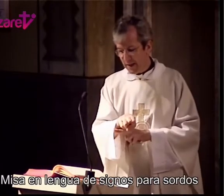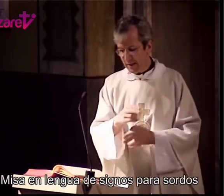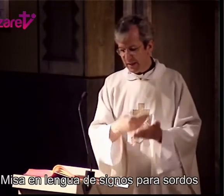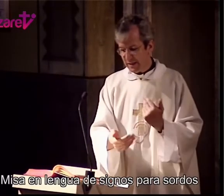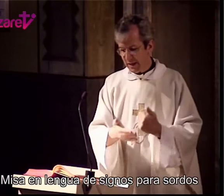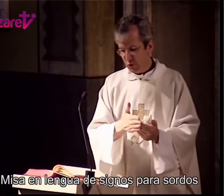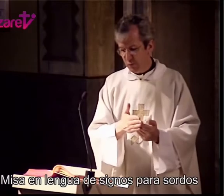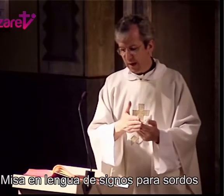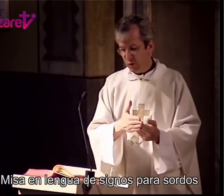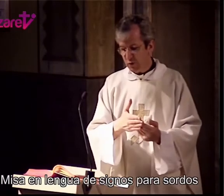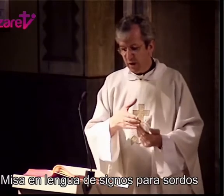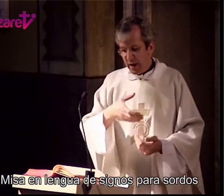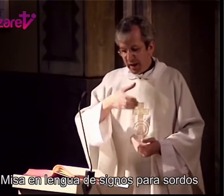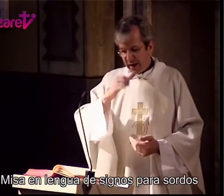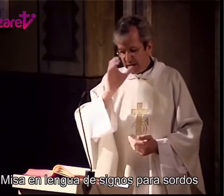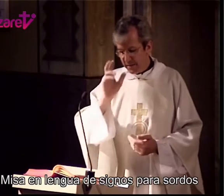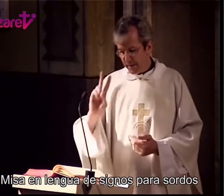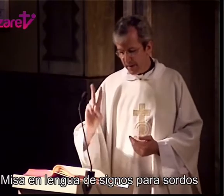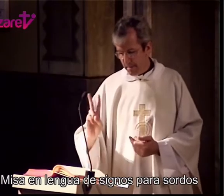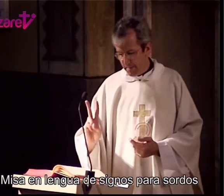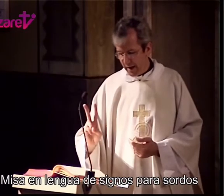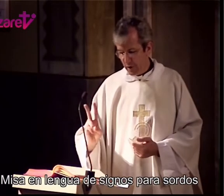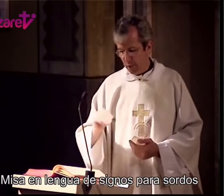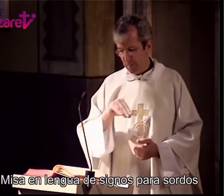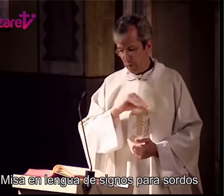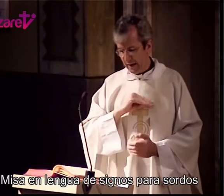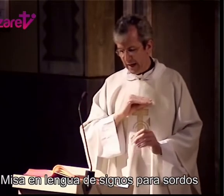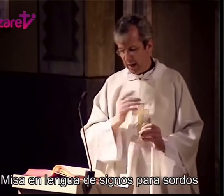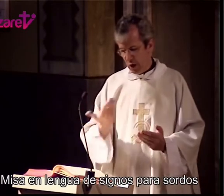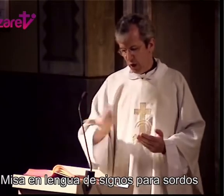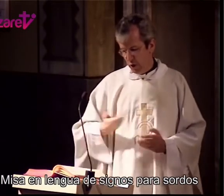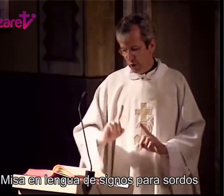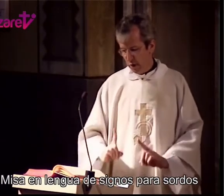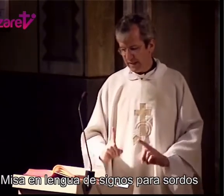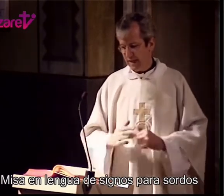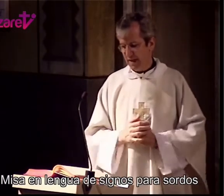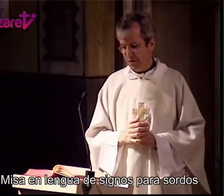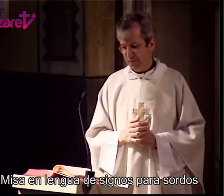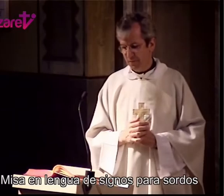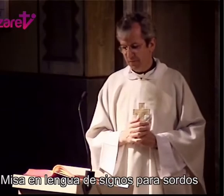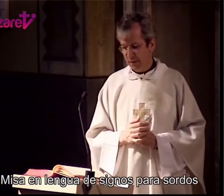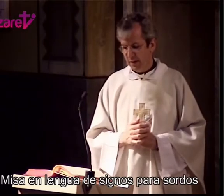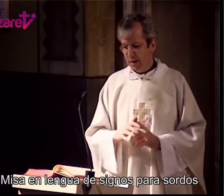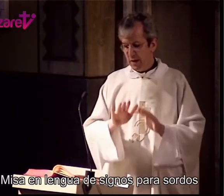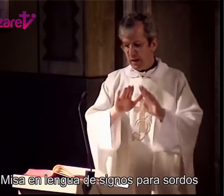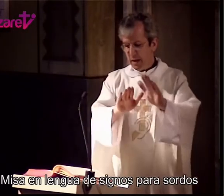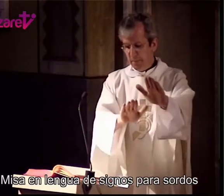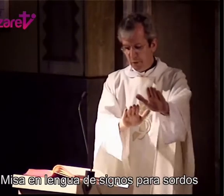serpientes en sus manos y si beben veneno mortal no les hará daño. Impondrán